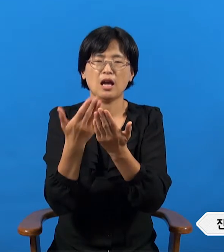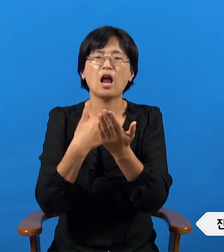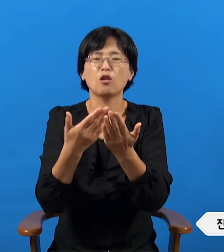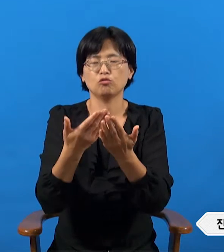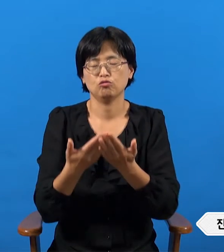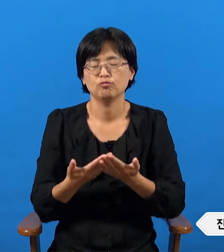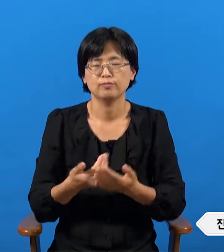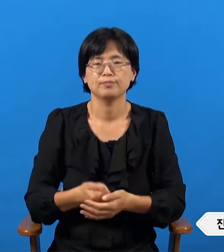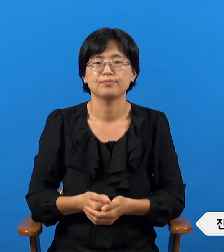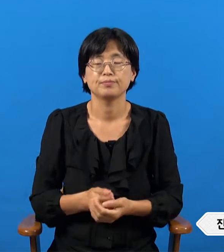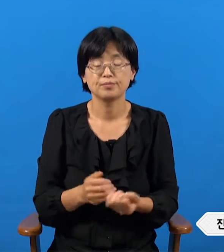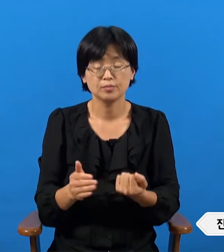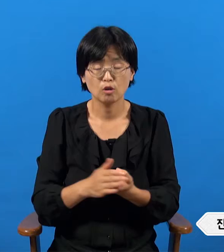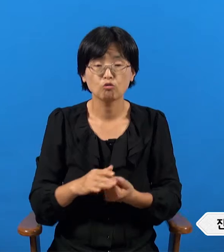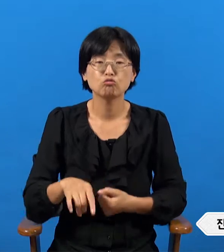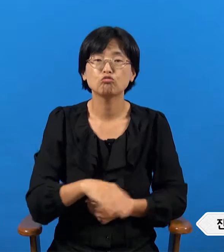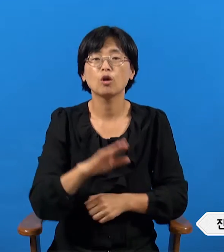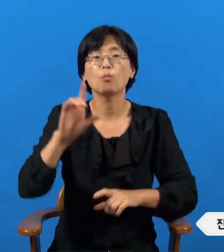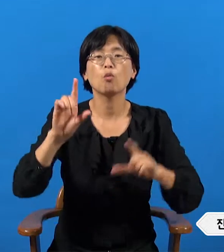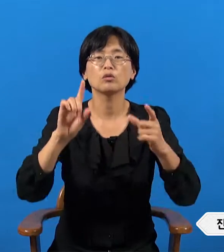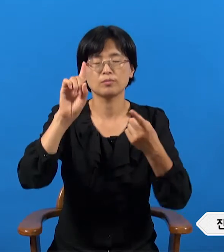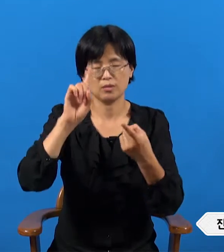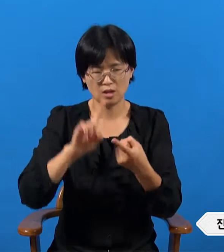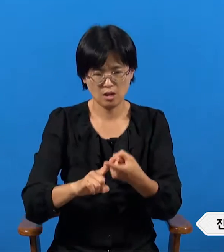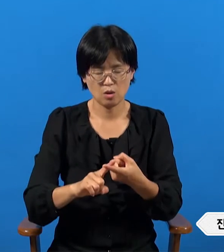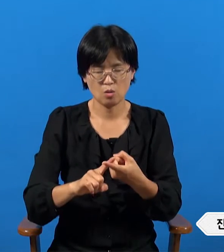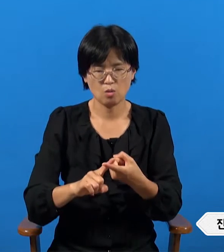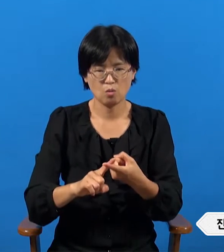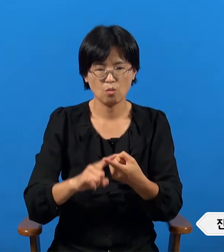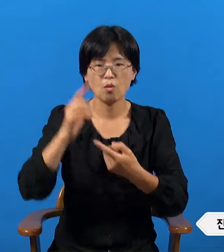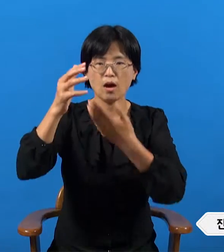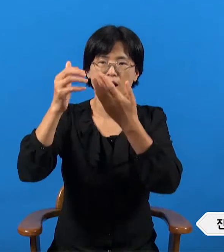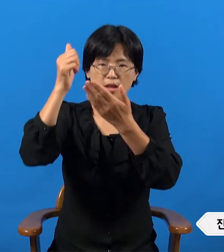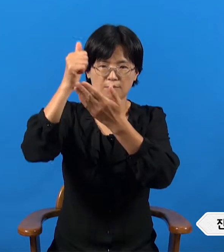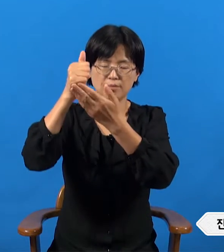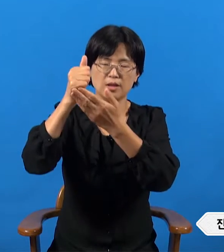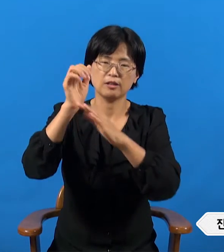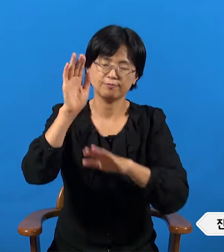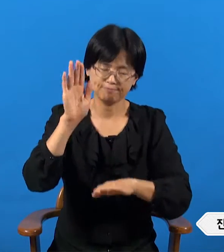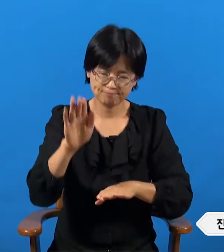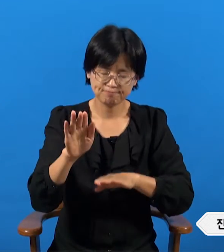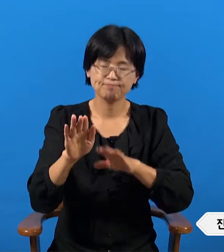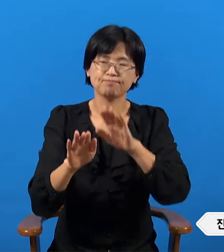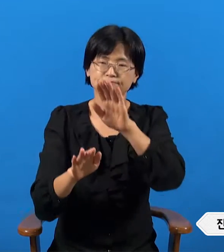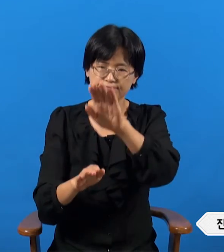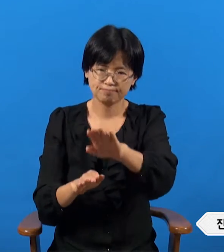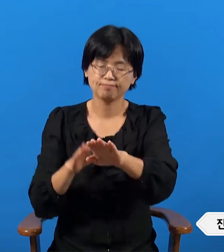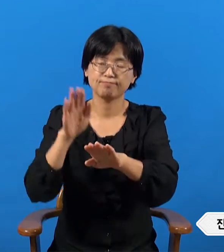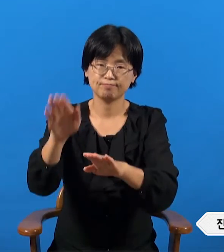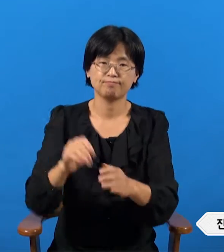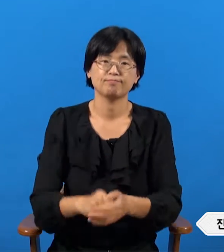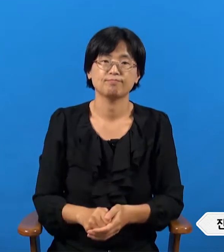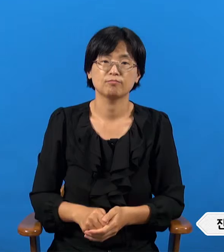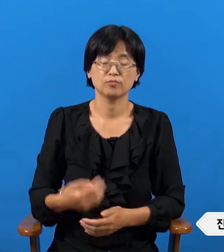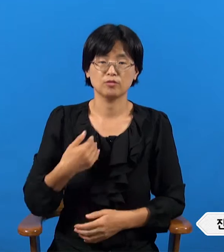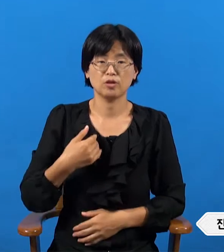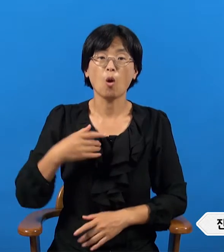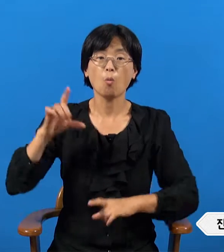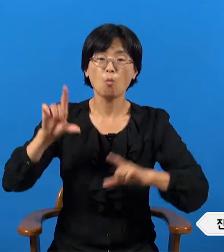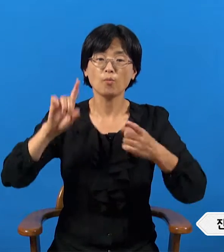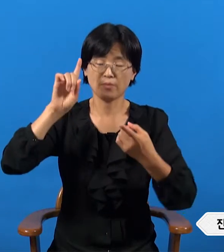설명합니다. 그래서 우리는 있는 모습 그대로 하나님 앞에 나아갑니다. 내 모습 그대로 주님은